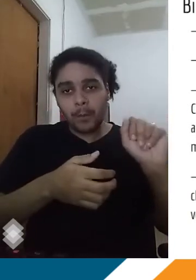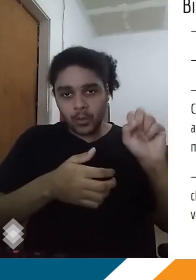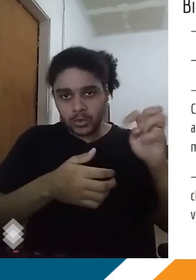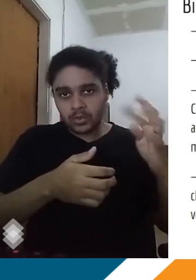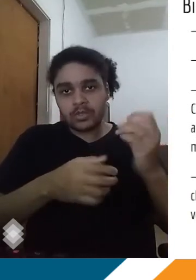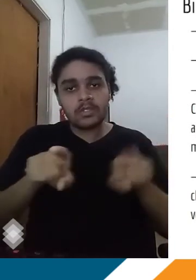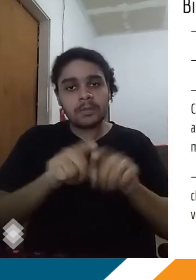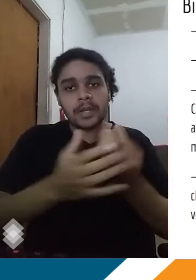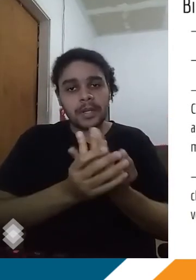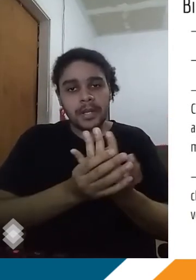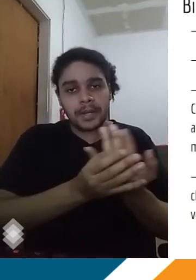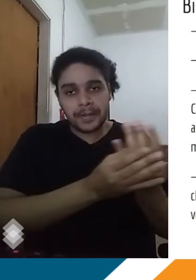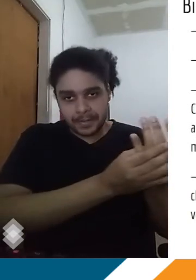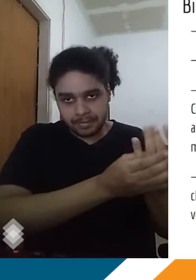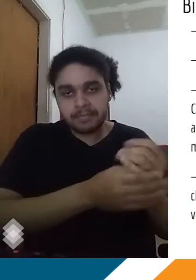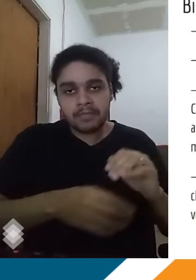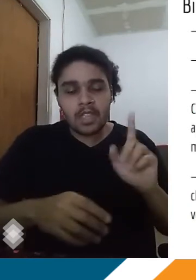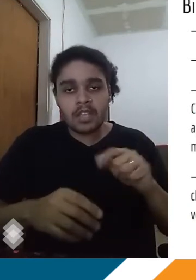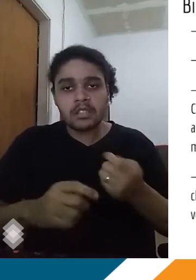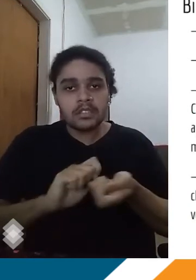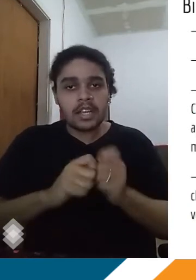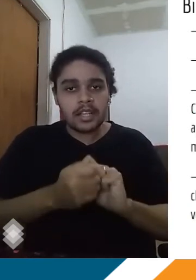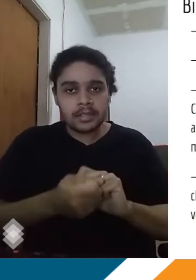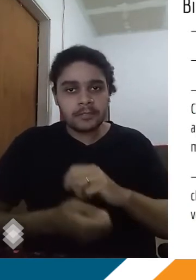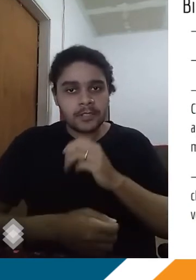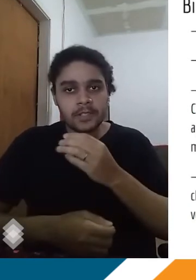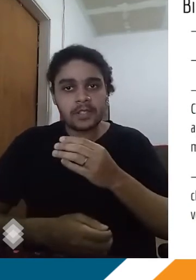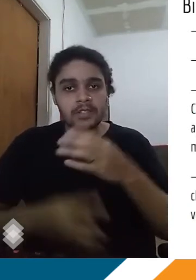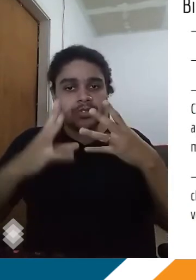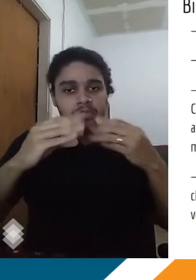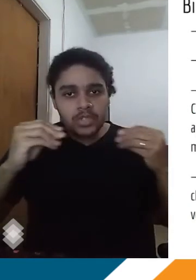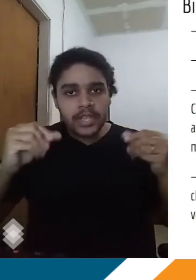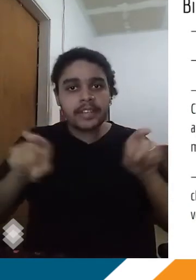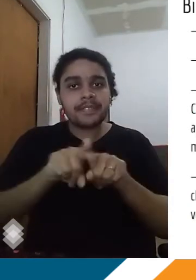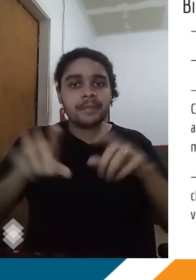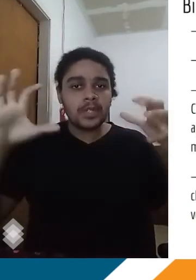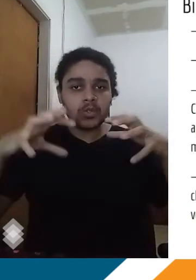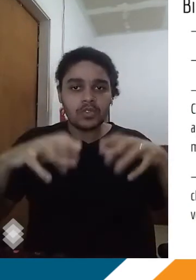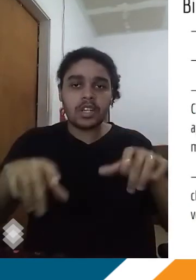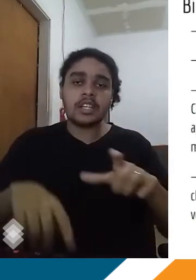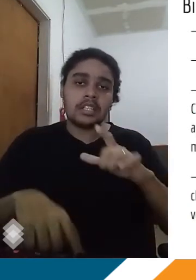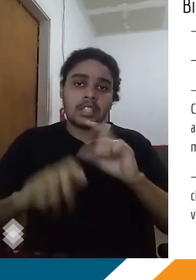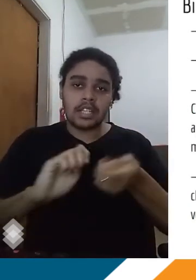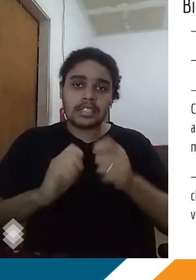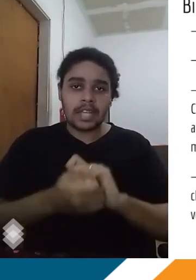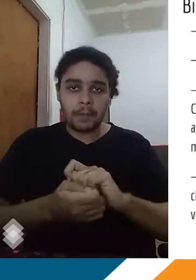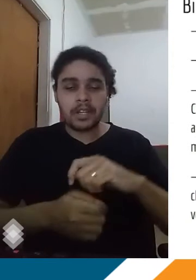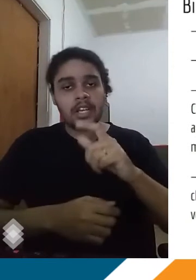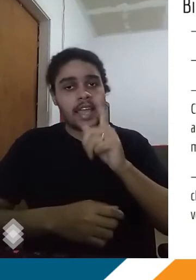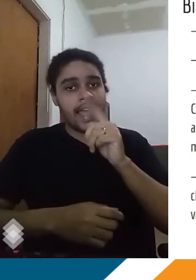vegetação que ela se adapta aos períodos de seca e de chuva, quando a gente tem a alta dos rios, a cheia dos rios e os períodos